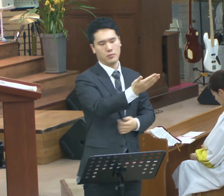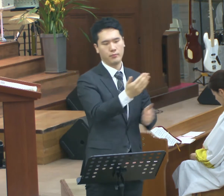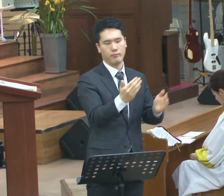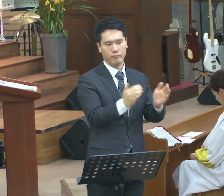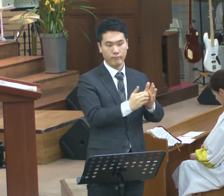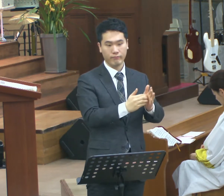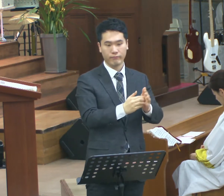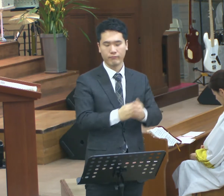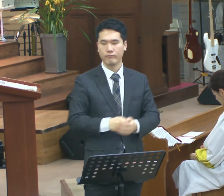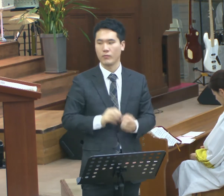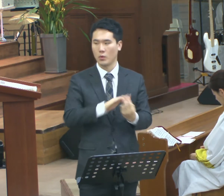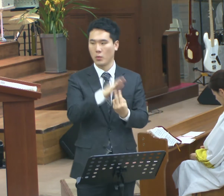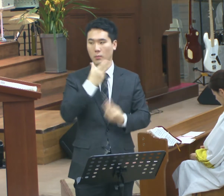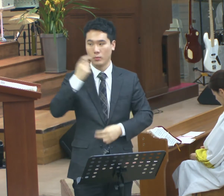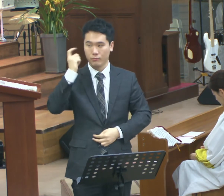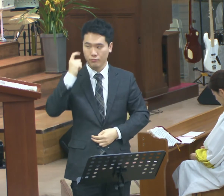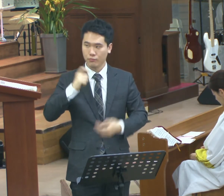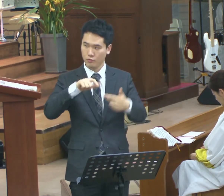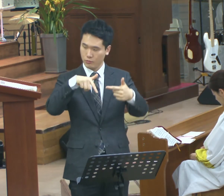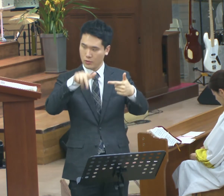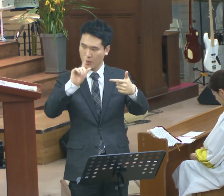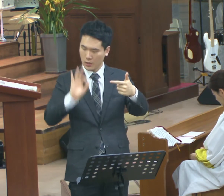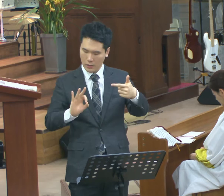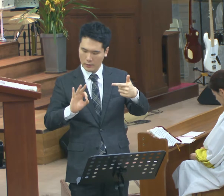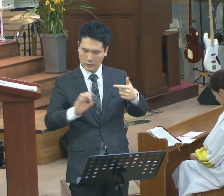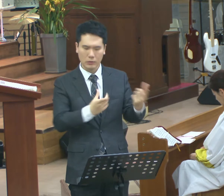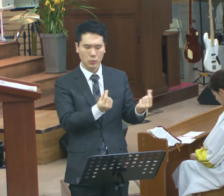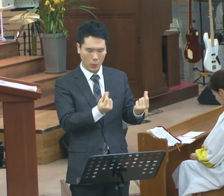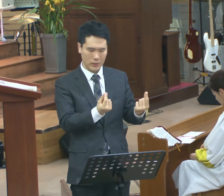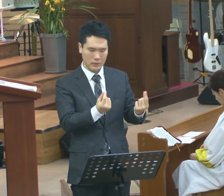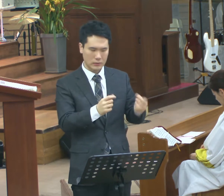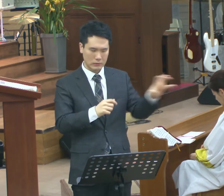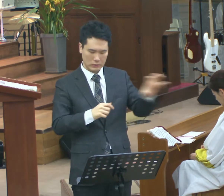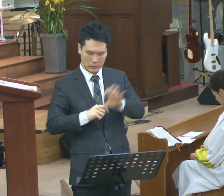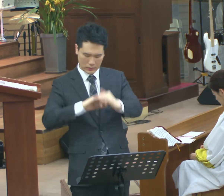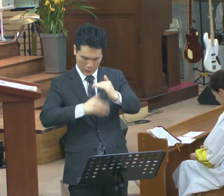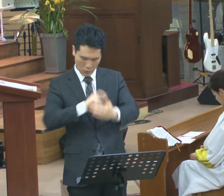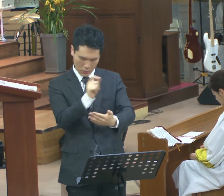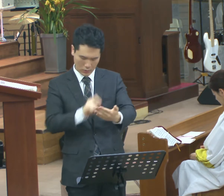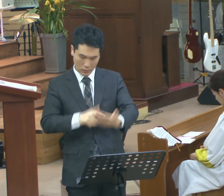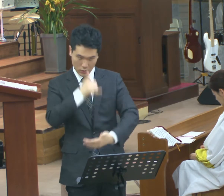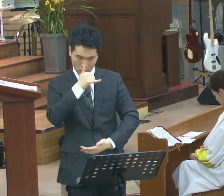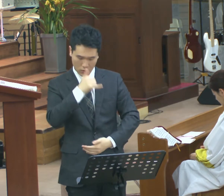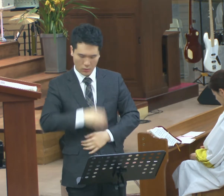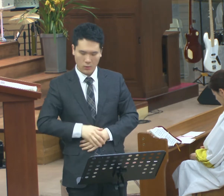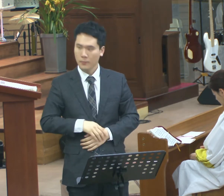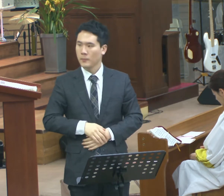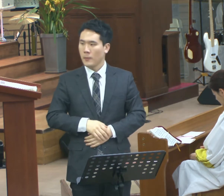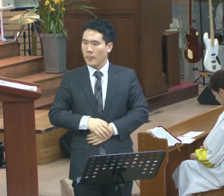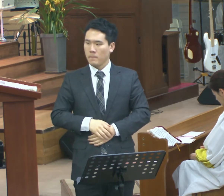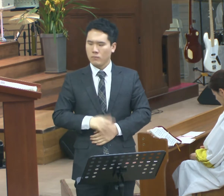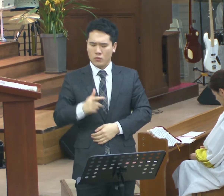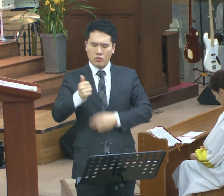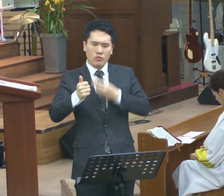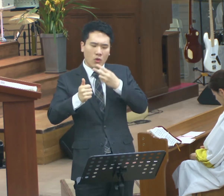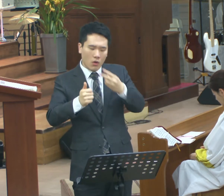요한복음 6장에 동일한 사건을 다루는데 그 떡을 먹은 사람이 이렇게 얘기했어요. 주여 이 떡을 항상 우리에게 주소서.